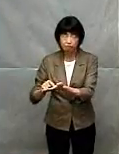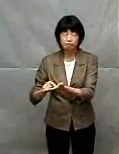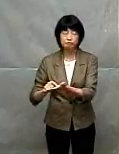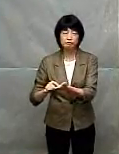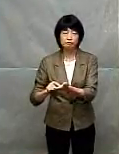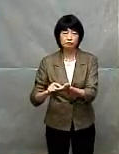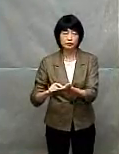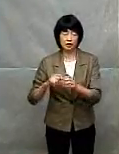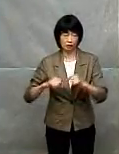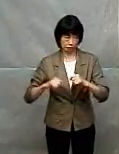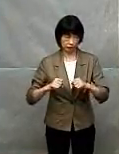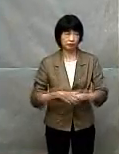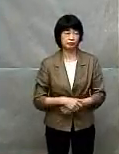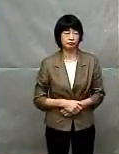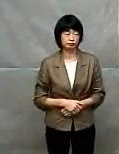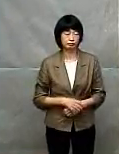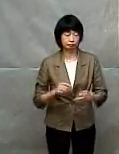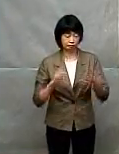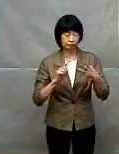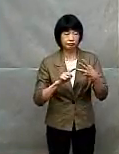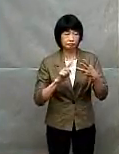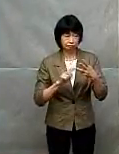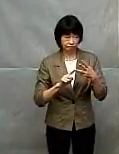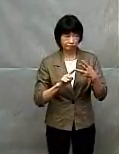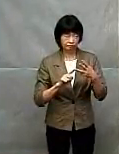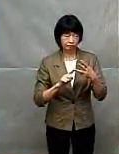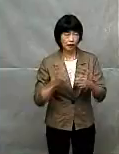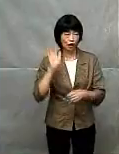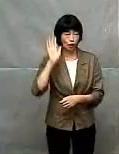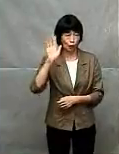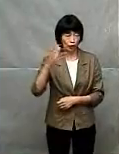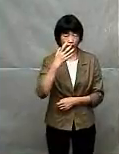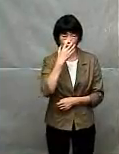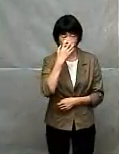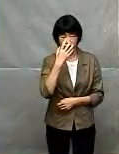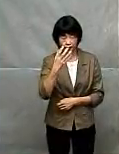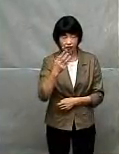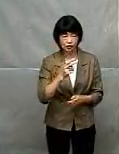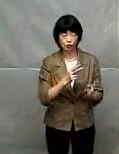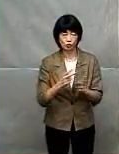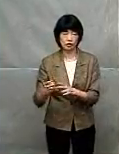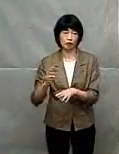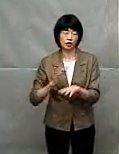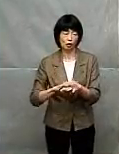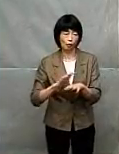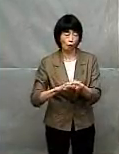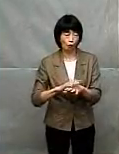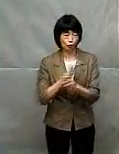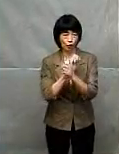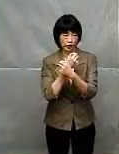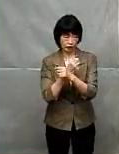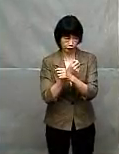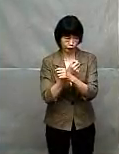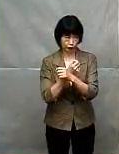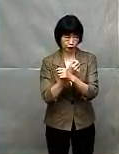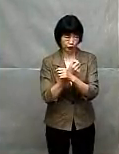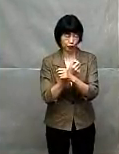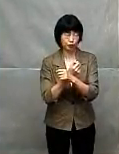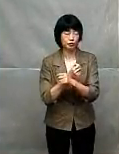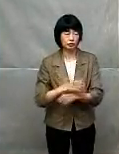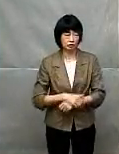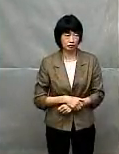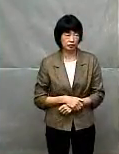。3つ目はこれからの新幹線の整備手法の研究であります